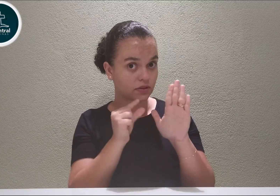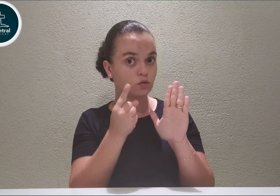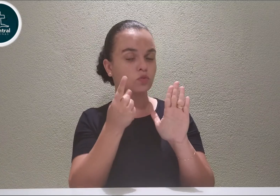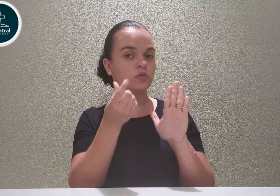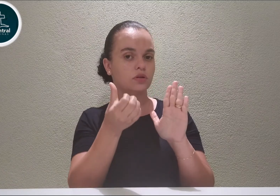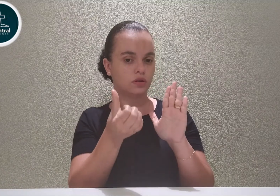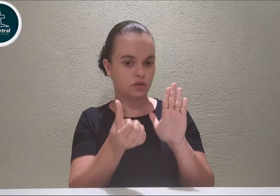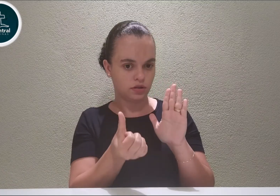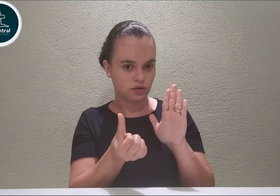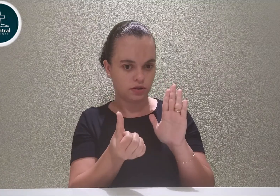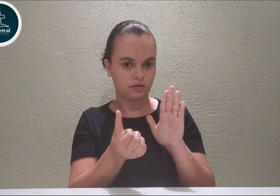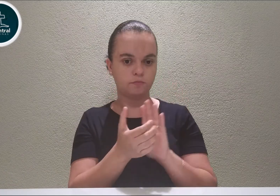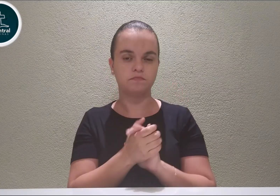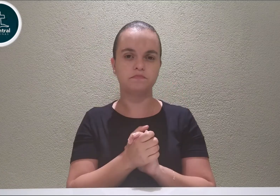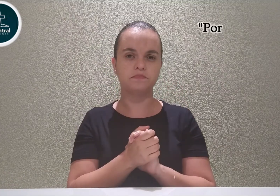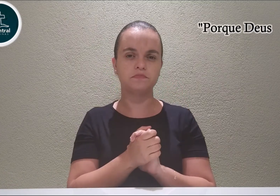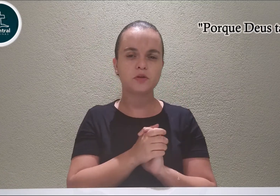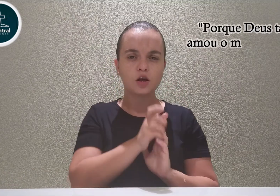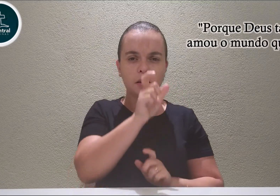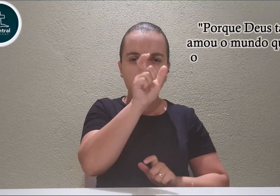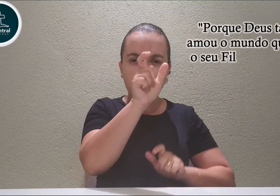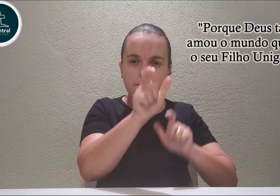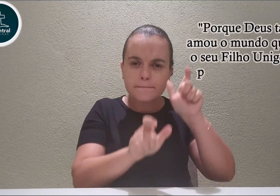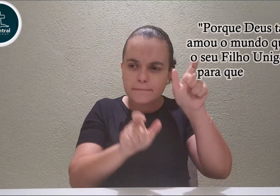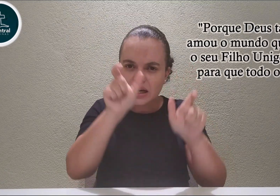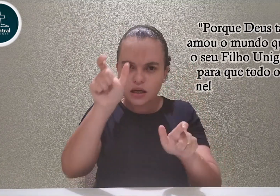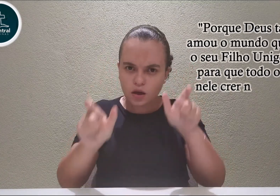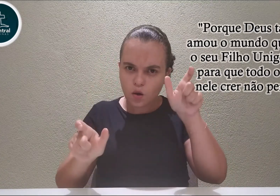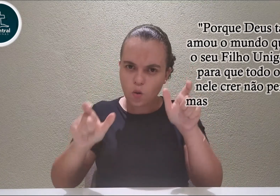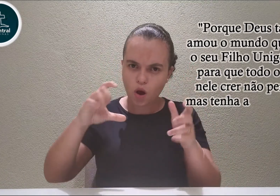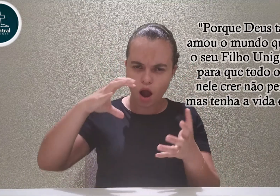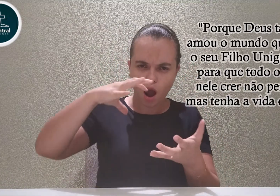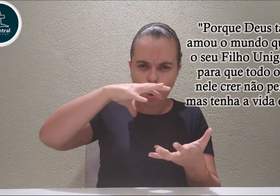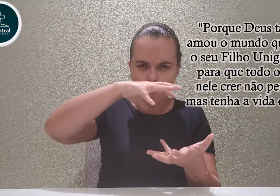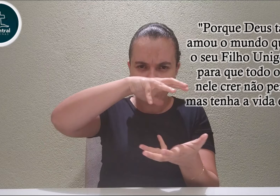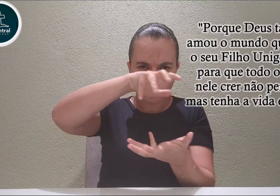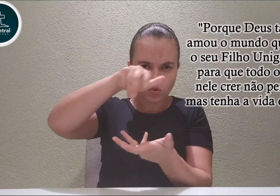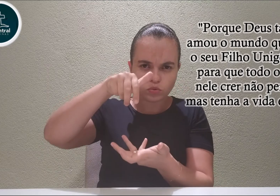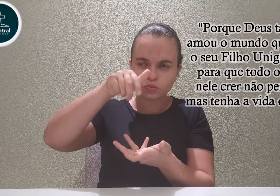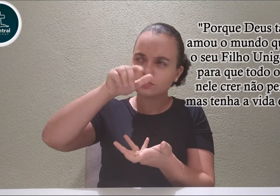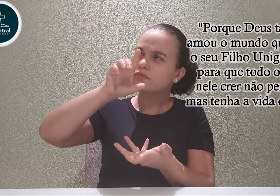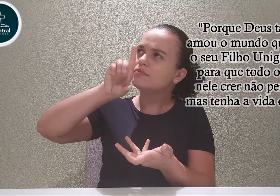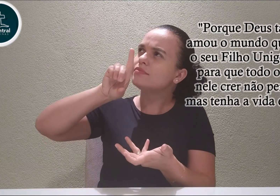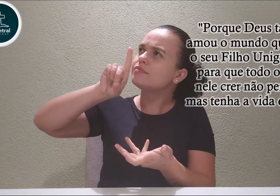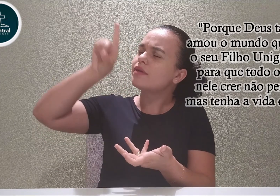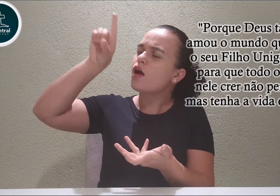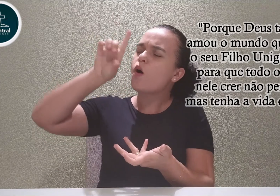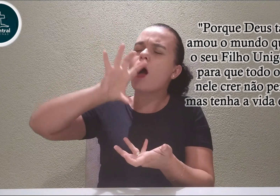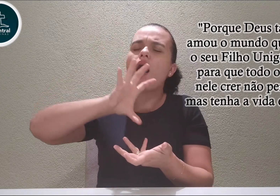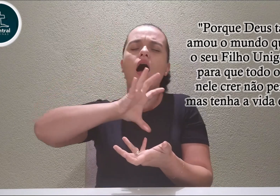de João, capítulo 3, versículo 16, que é o seguinte: porque Deus